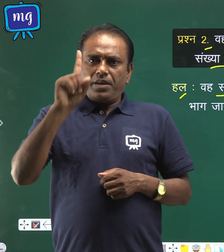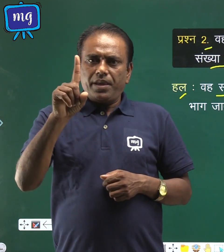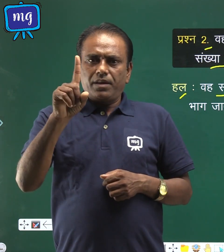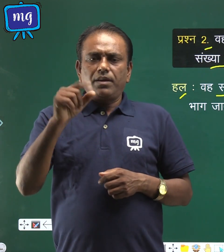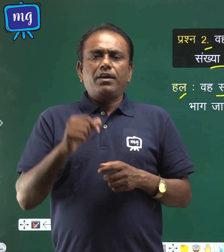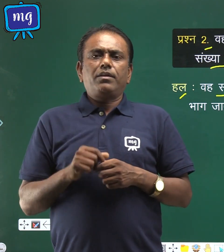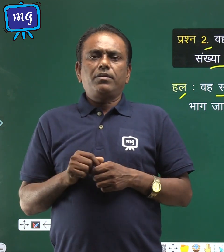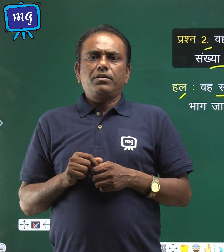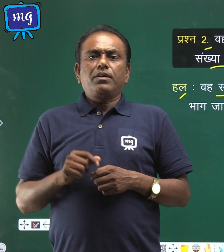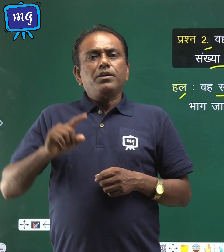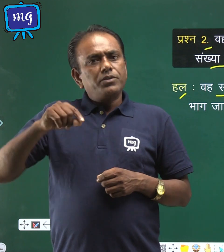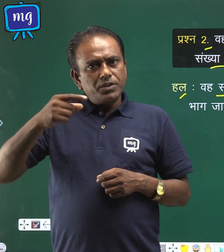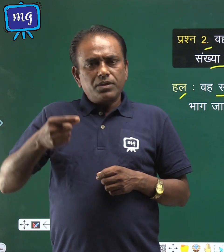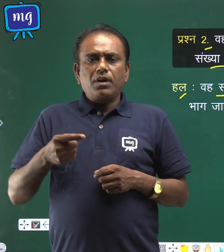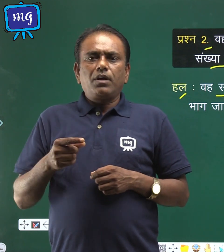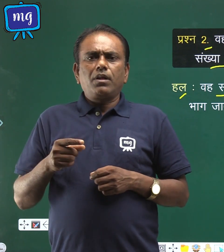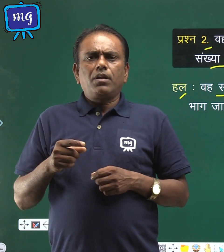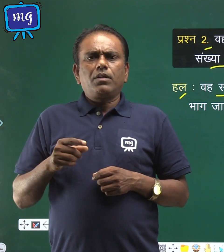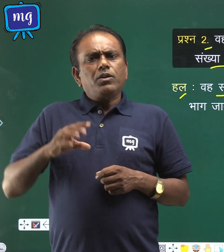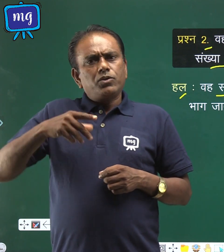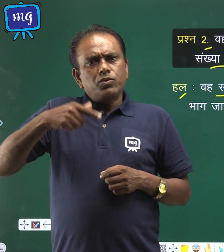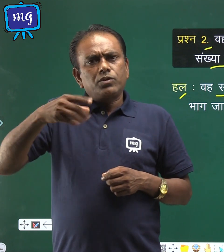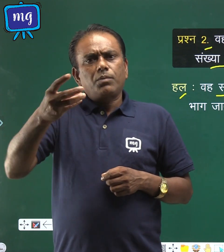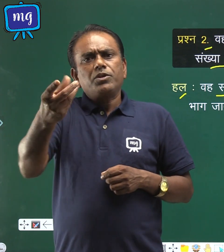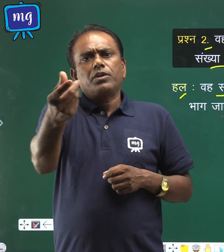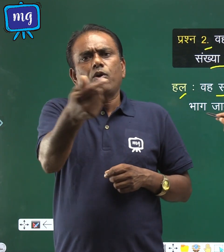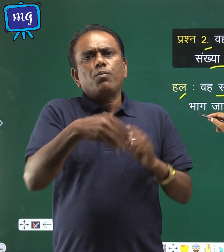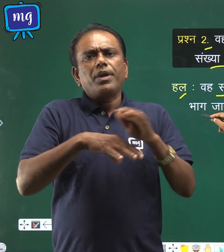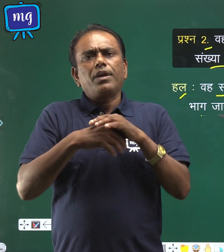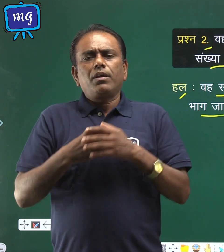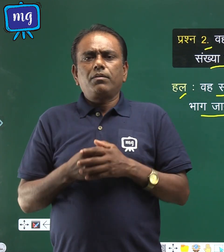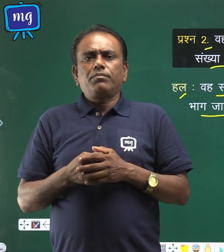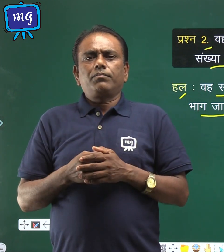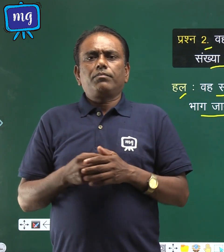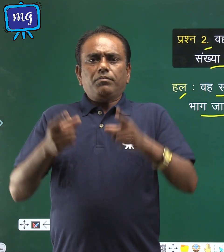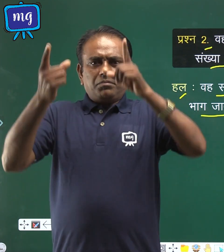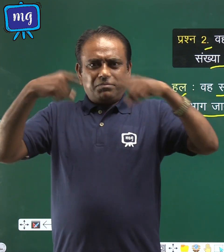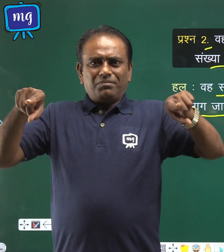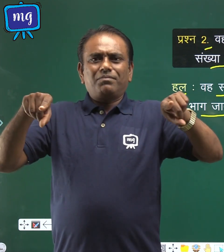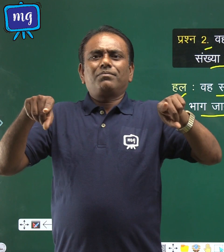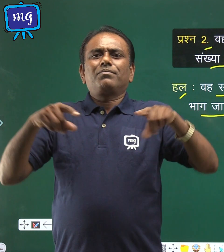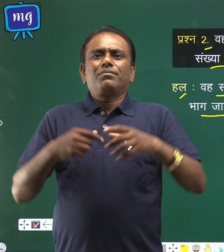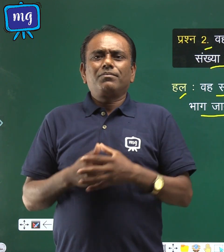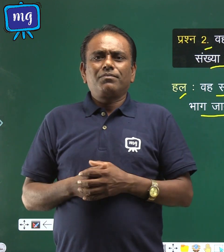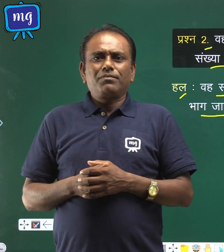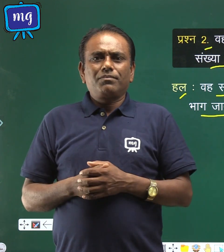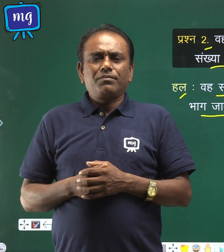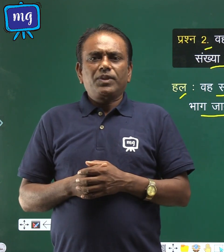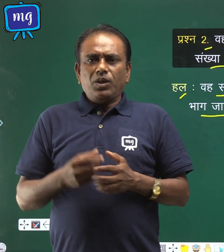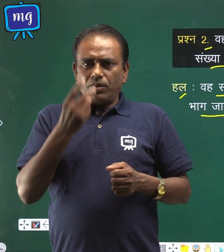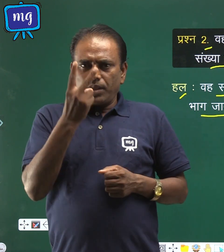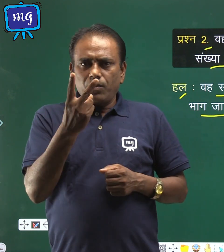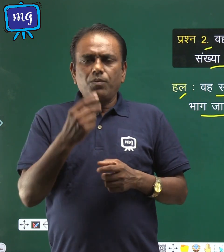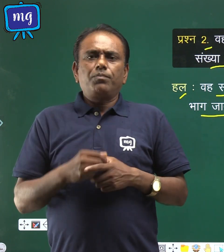है जिसका प्रत्येक संख्या में भाग जाता है।